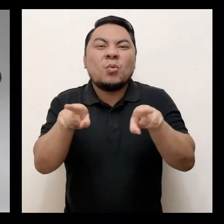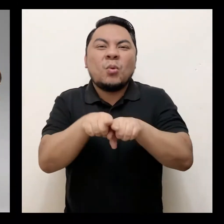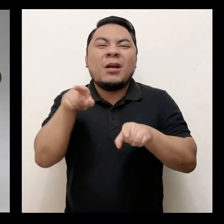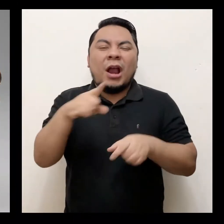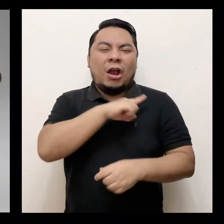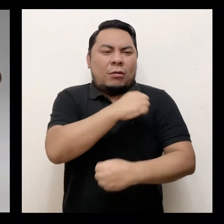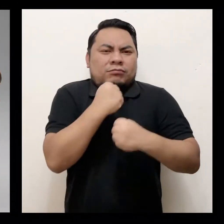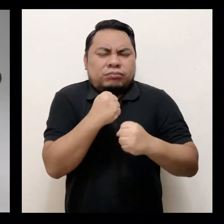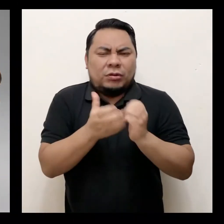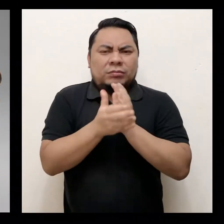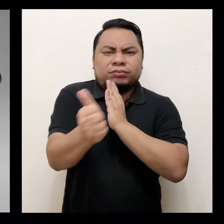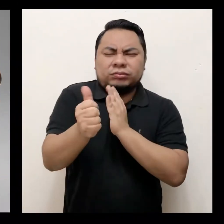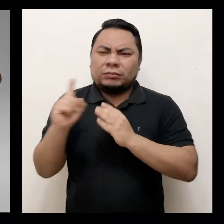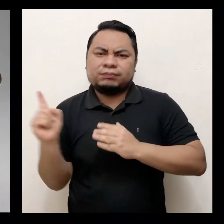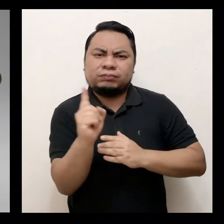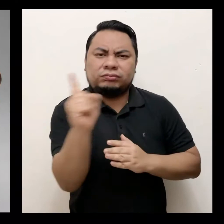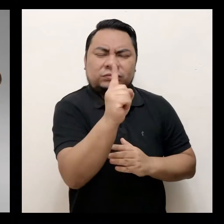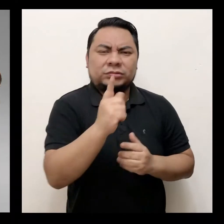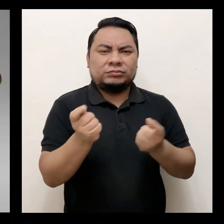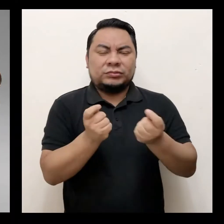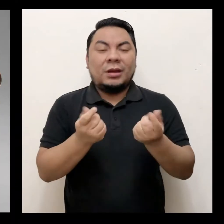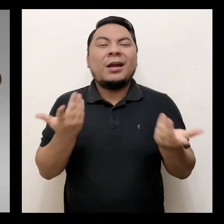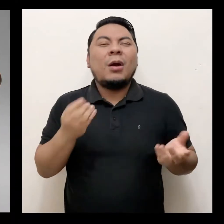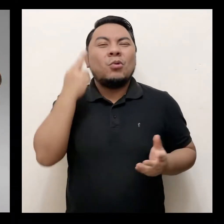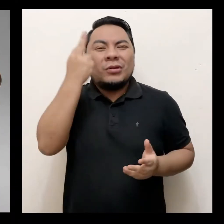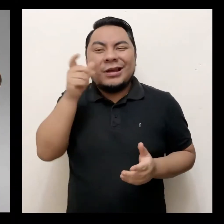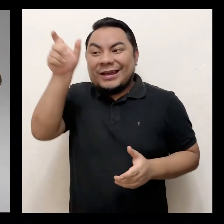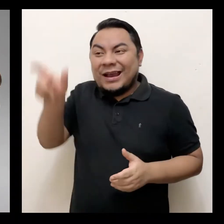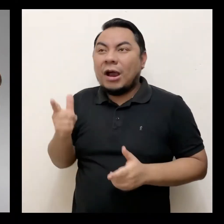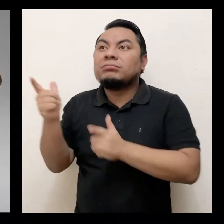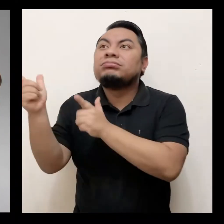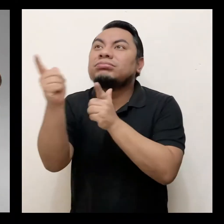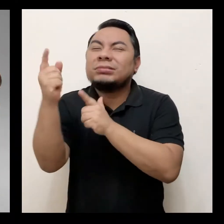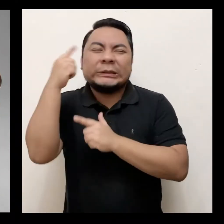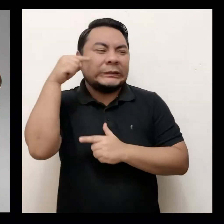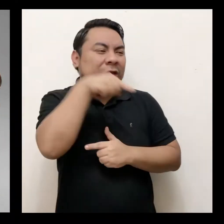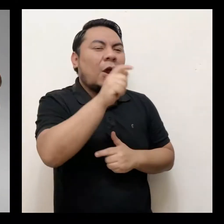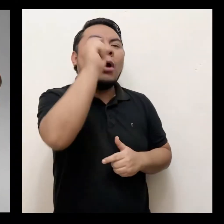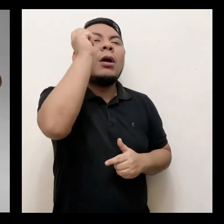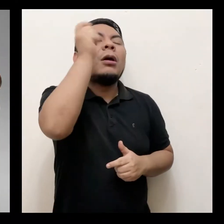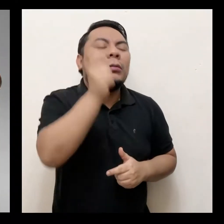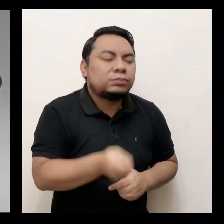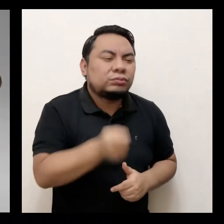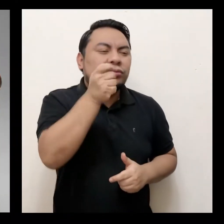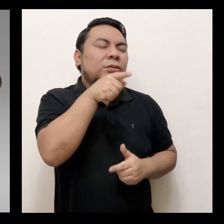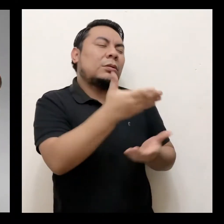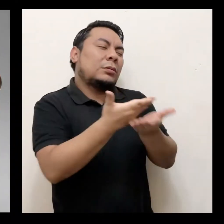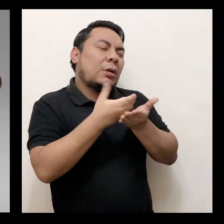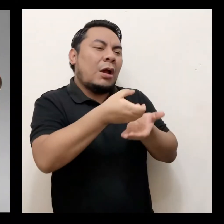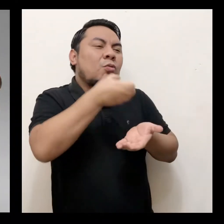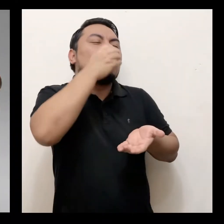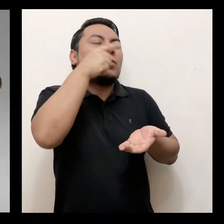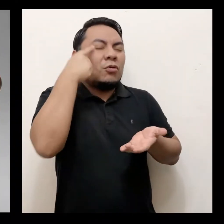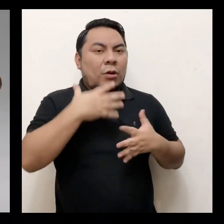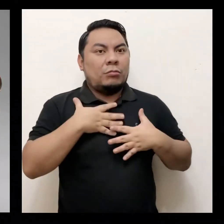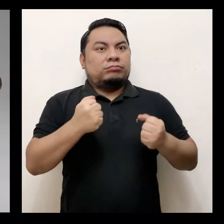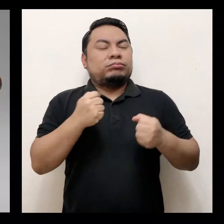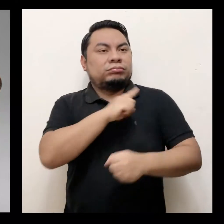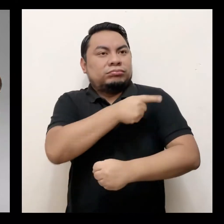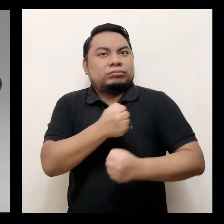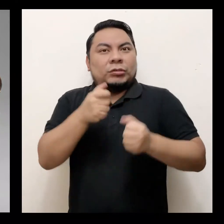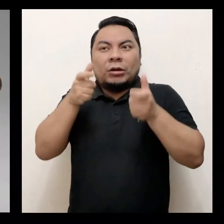a la fuerza, agilidad y poder. Es por esto que los cazadores recurren a los chamanes para obtener fuerza,